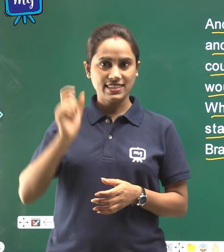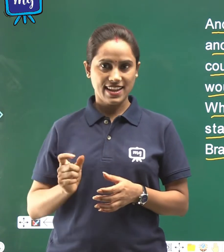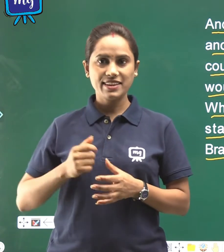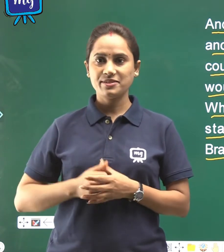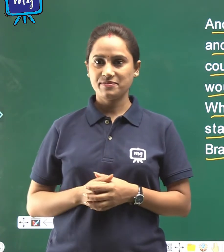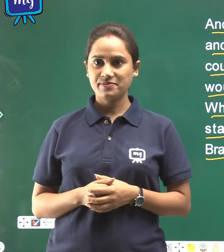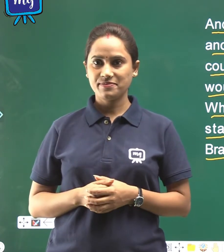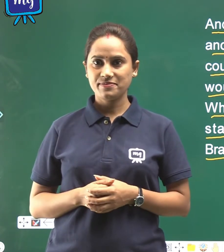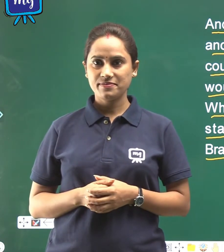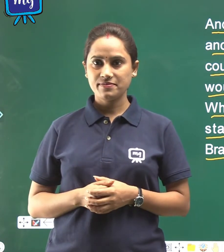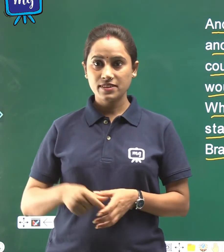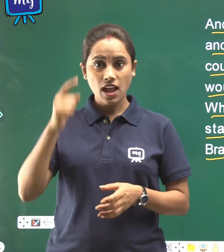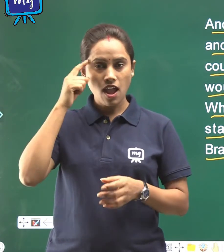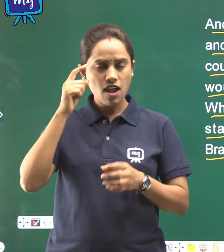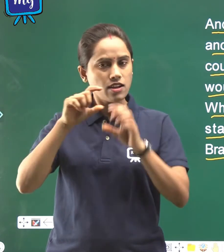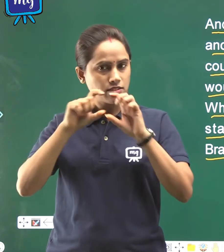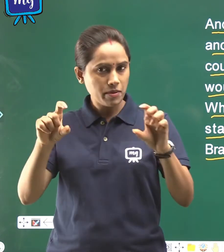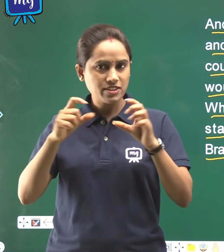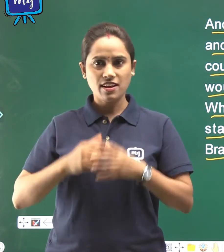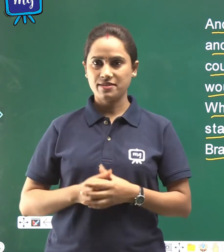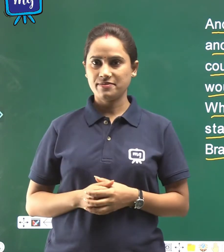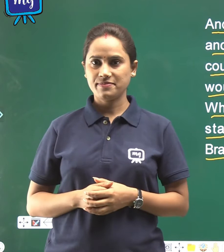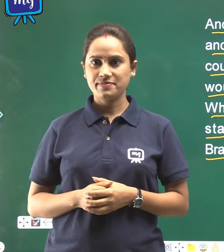understand, समझना,